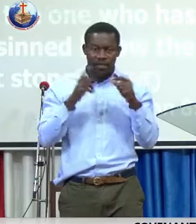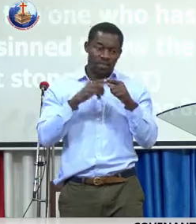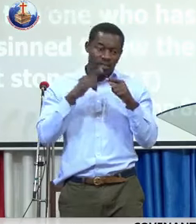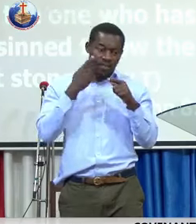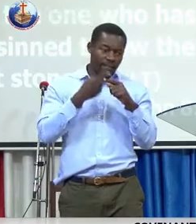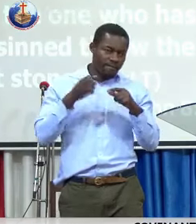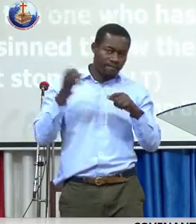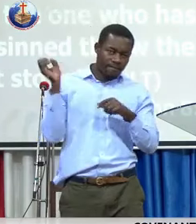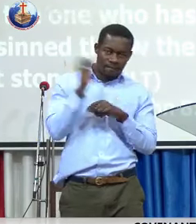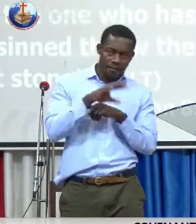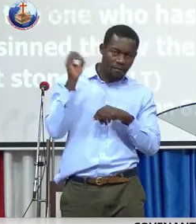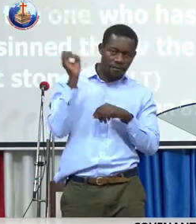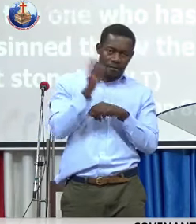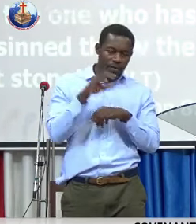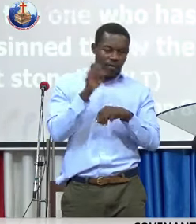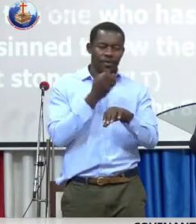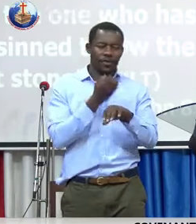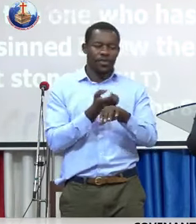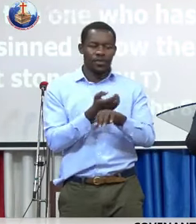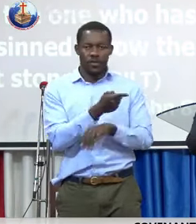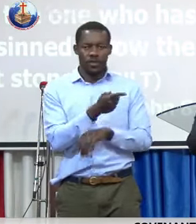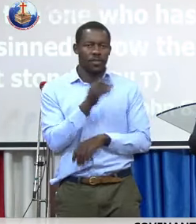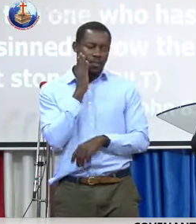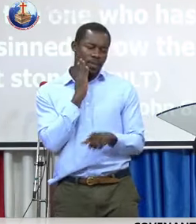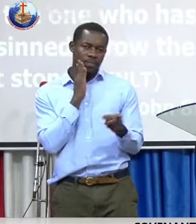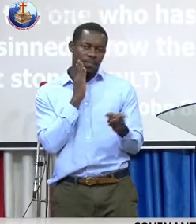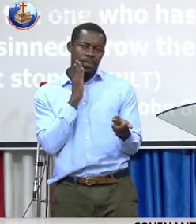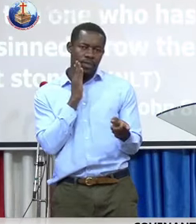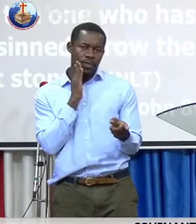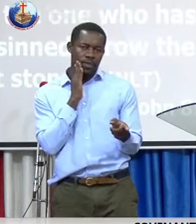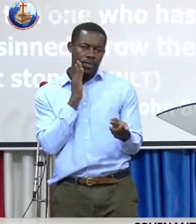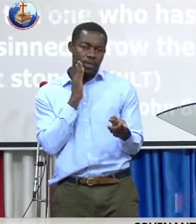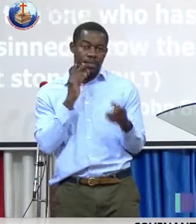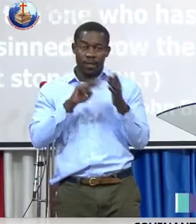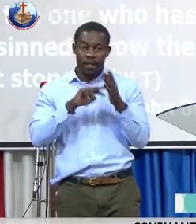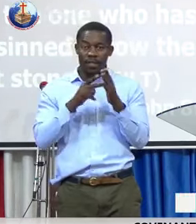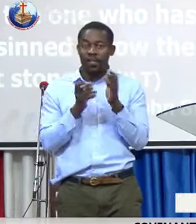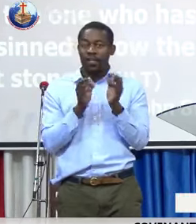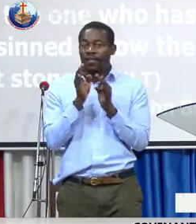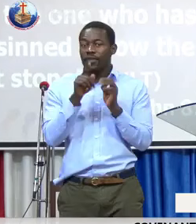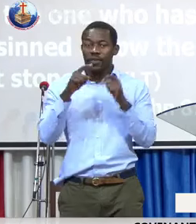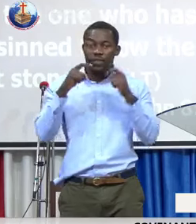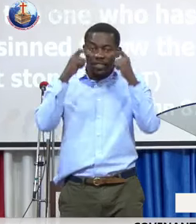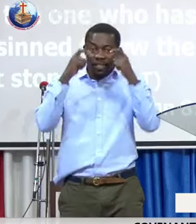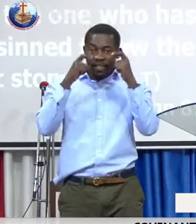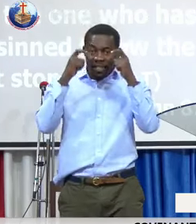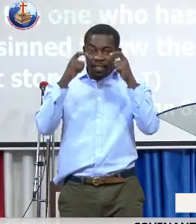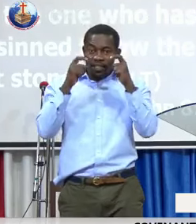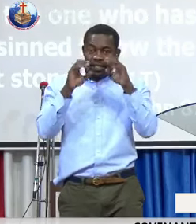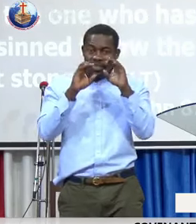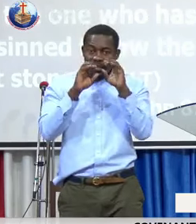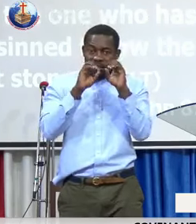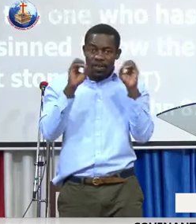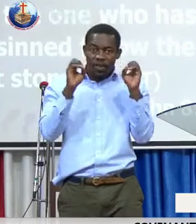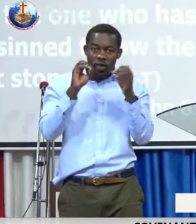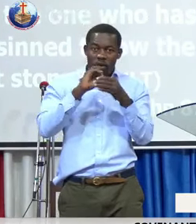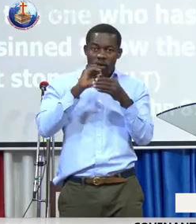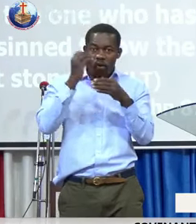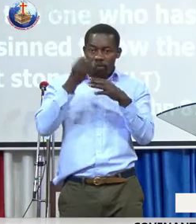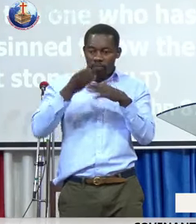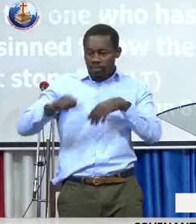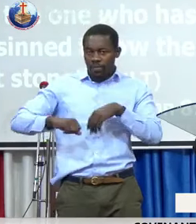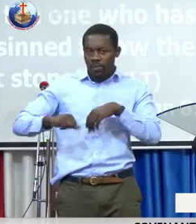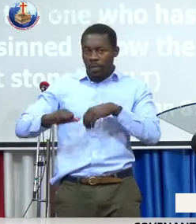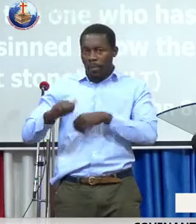yeyote hana dhambi basi awe wa kwanza kutupa jiwe la kwanza. Meaning if you have not sinned or have not committed the sin of adultery, tupa